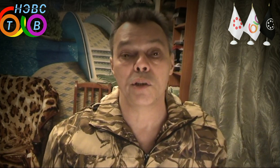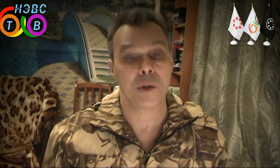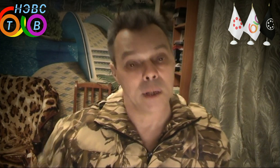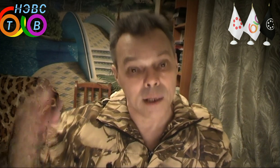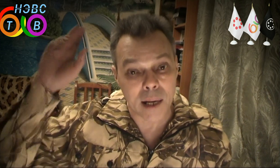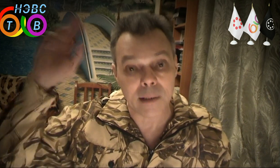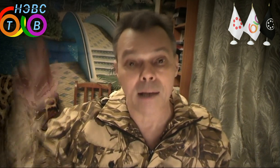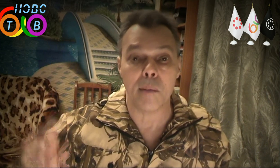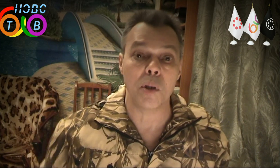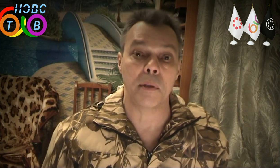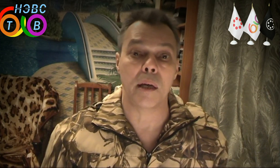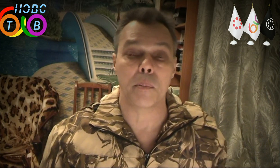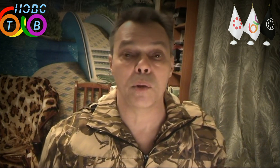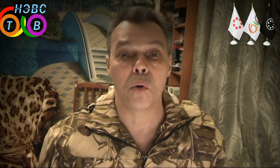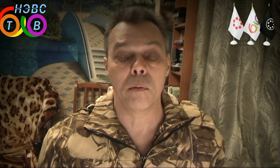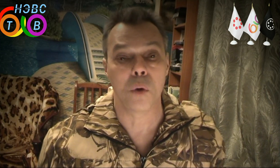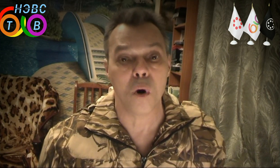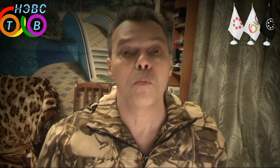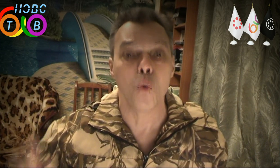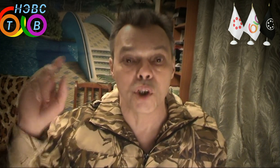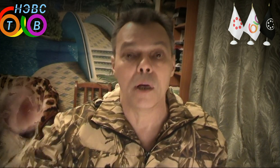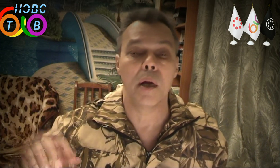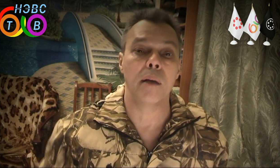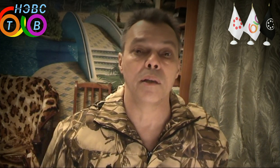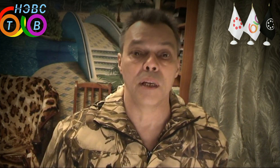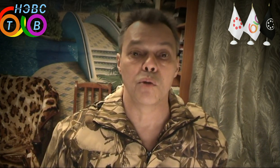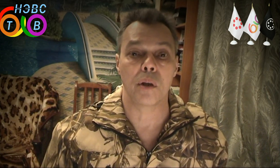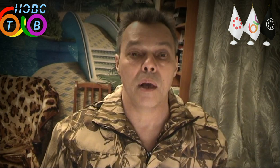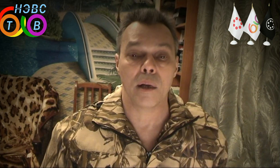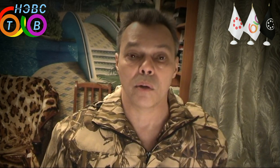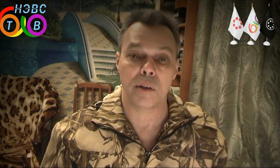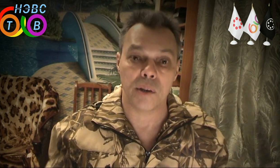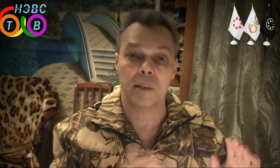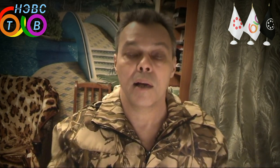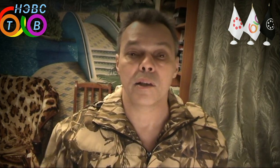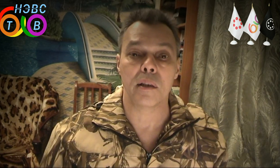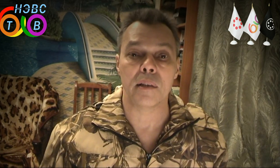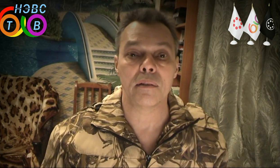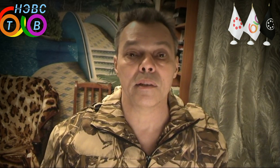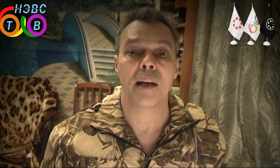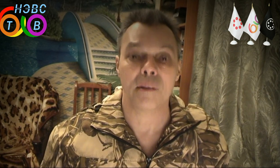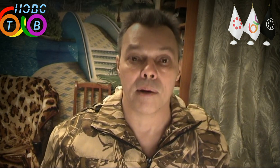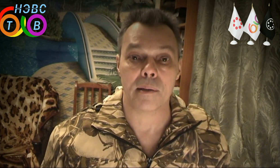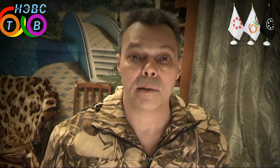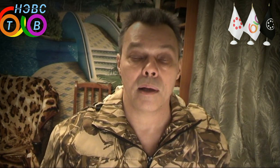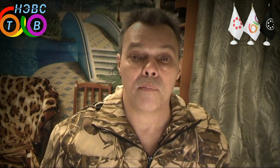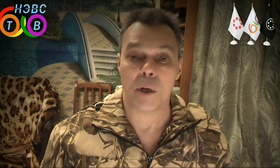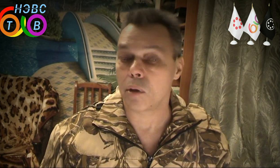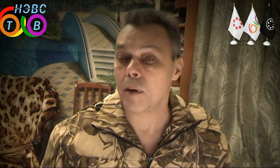зачнется, или когда-то, может быть, даже при другом муже этой девушки, которая сейчас лишилась девственности от вас. Так что это